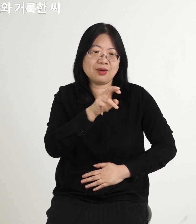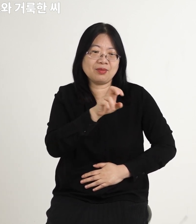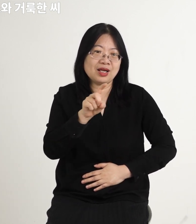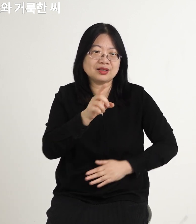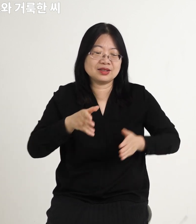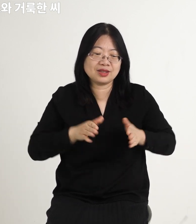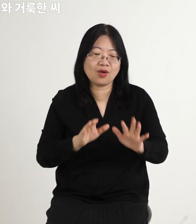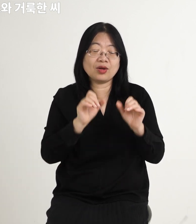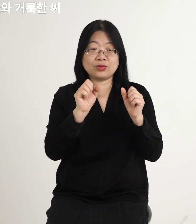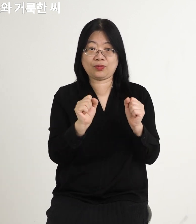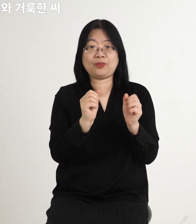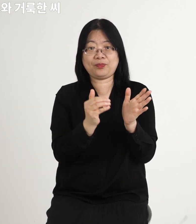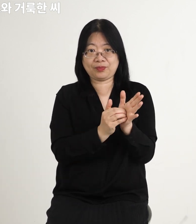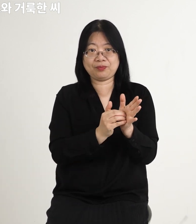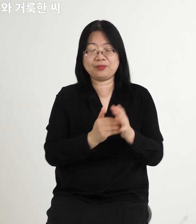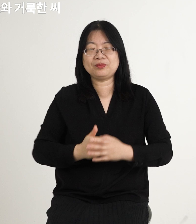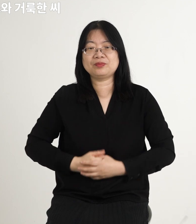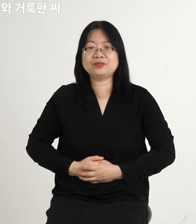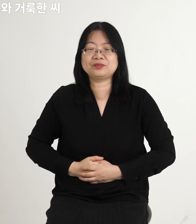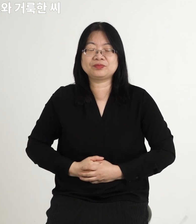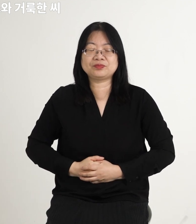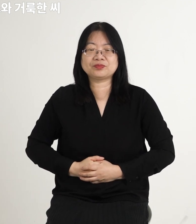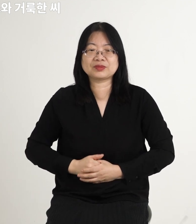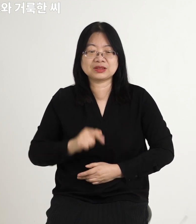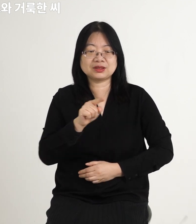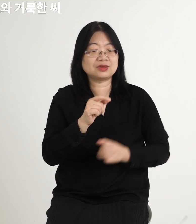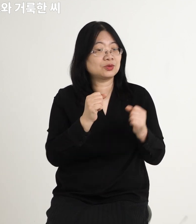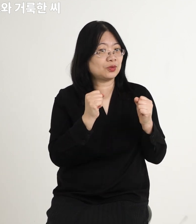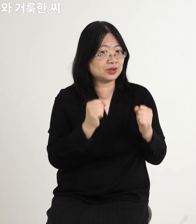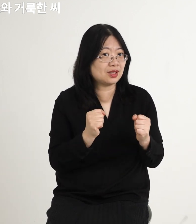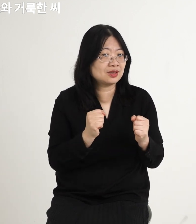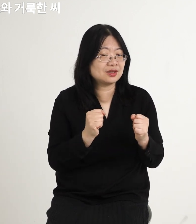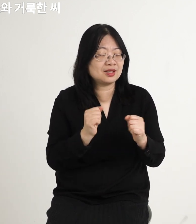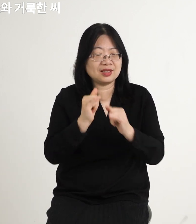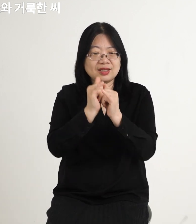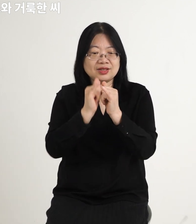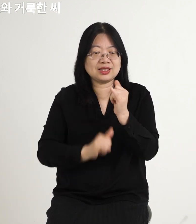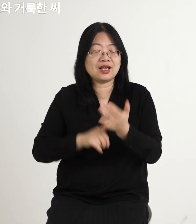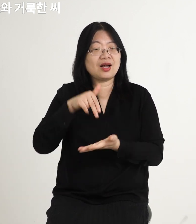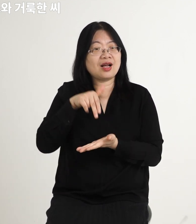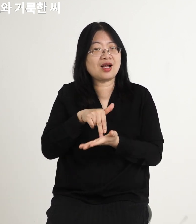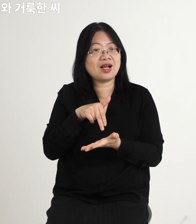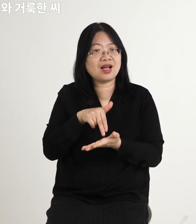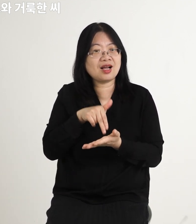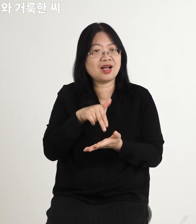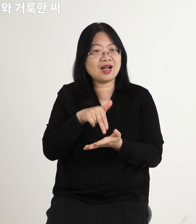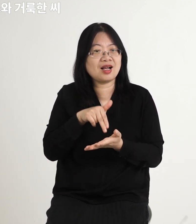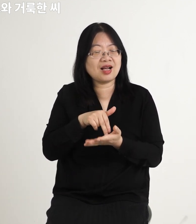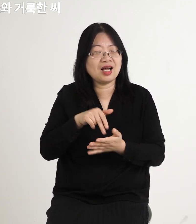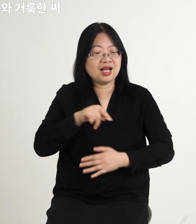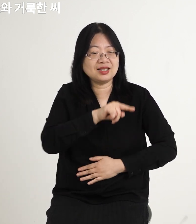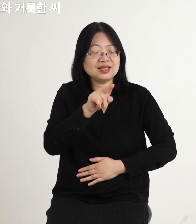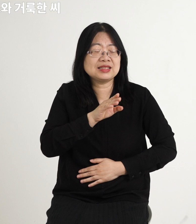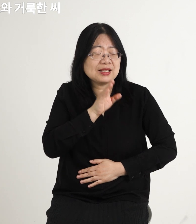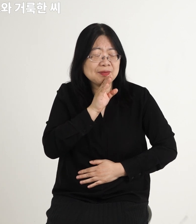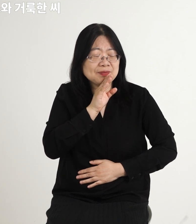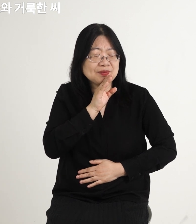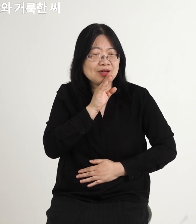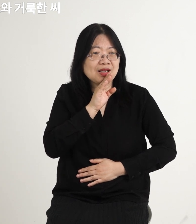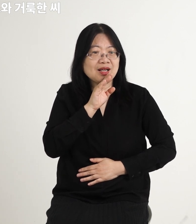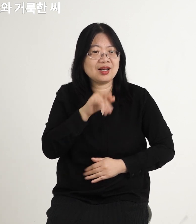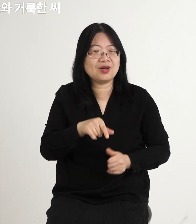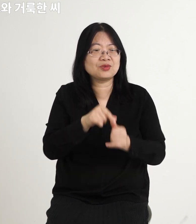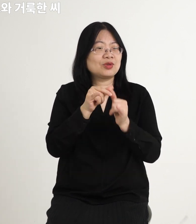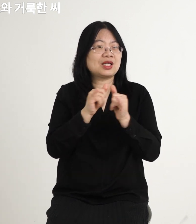태어난 존재들이에요. 그 존재들은 역사적 맥락에서 이들이 참된 메시아가 아니라는